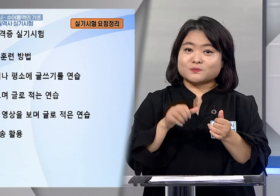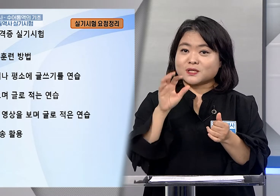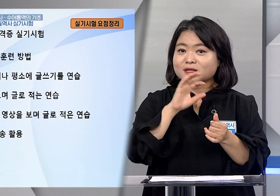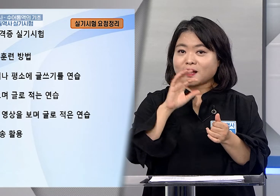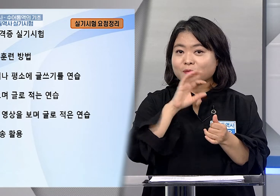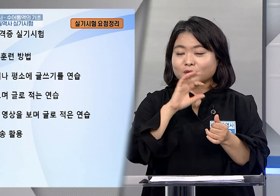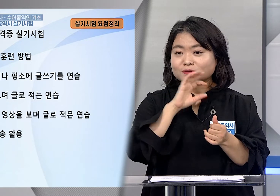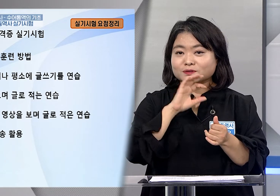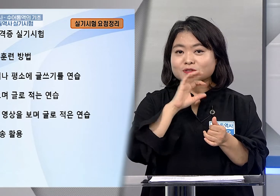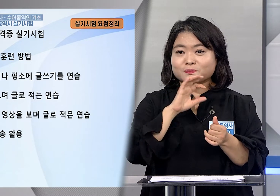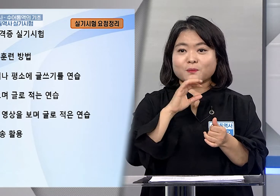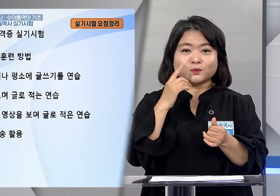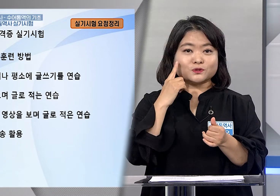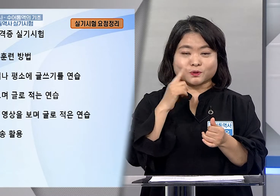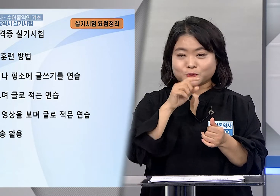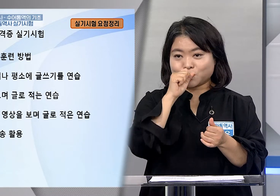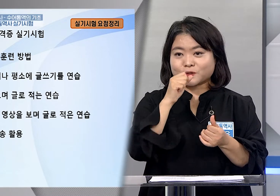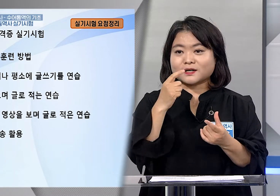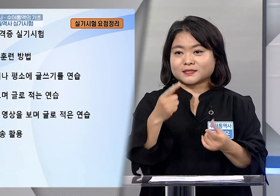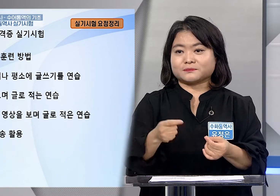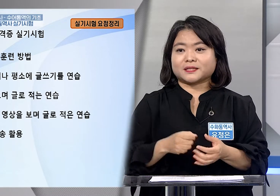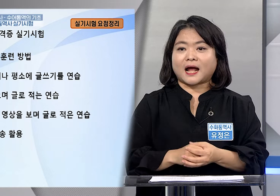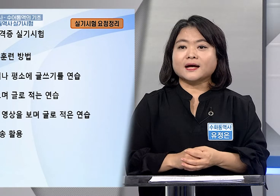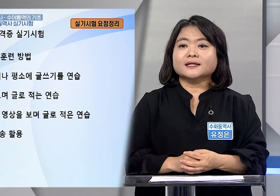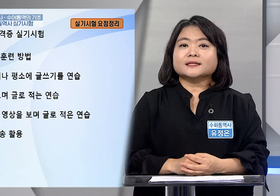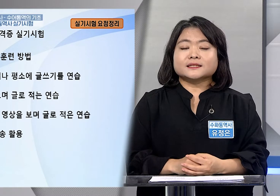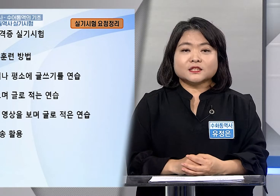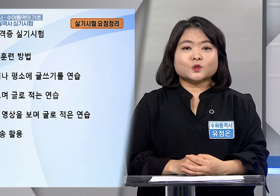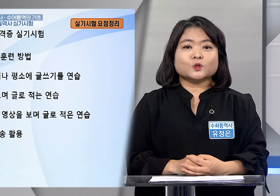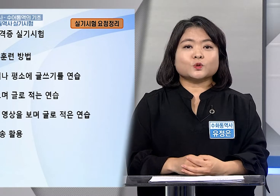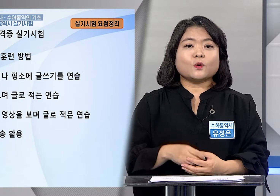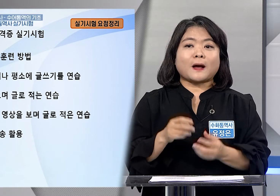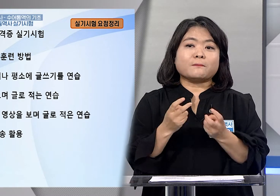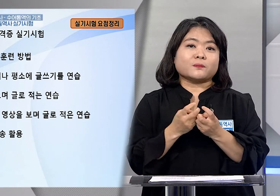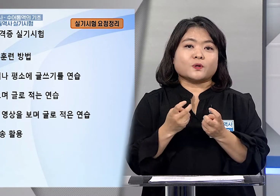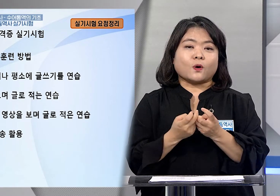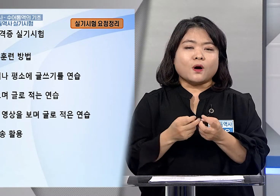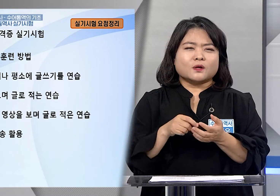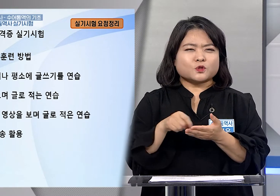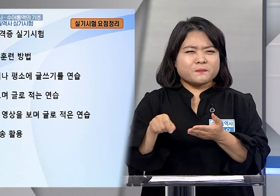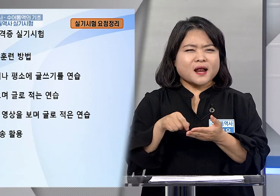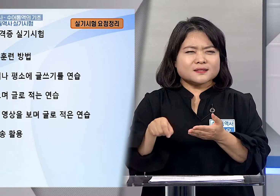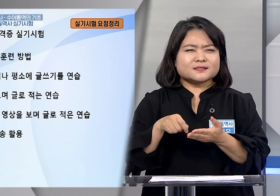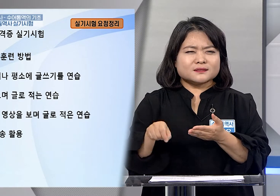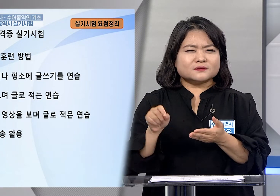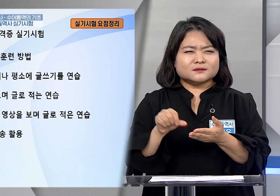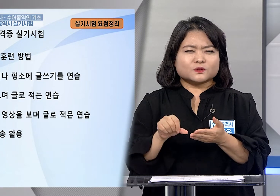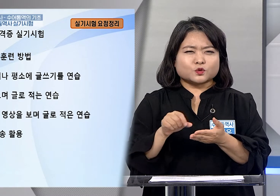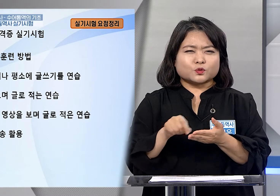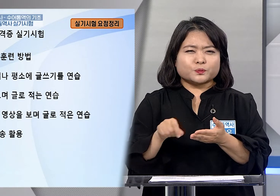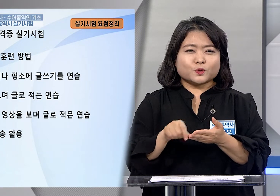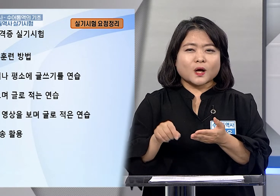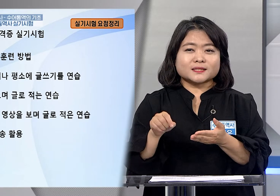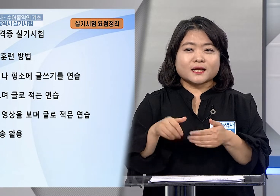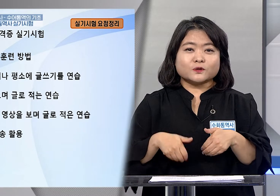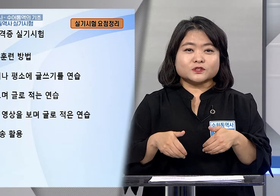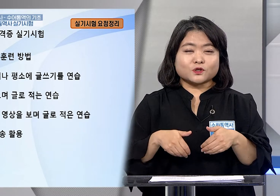열심히 한번 연습해 보시는 것도 좋을 것 같습니다. 그리고 또 방법이요. 좀 빨리 쓰는 것도 필요하잖아요. 그렇죠?